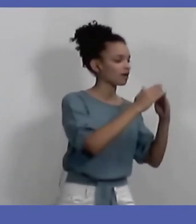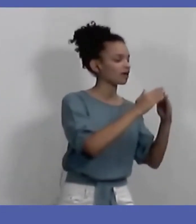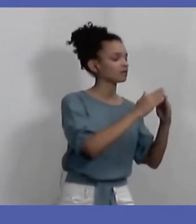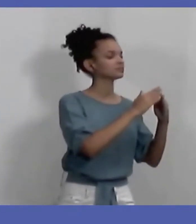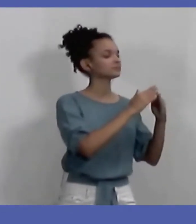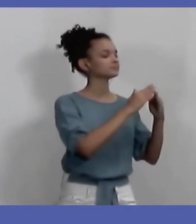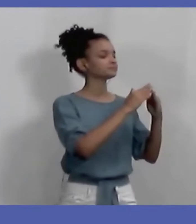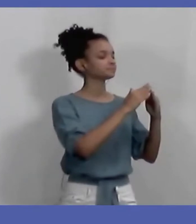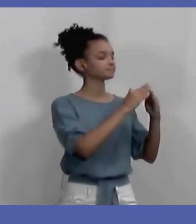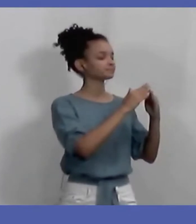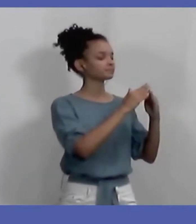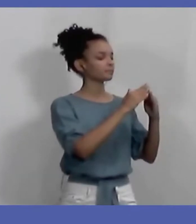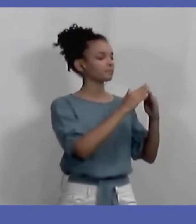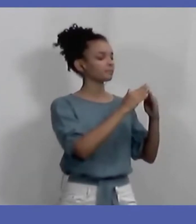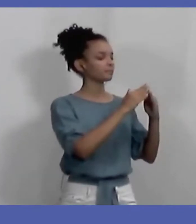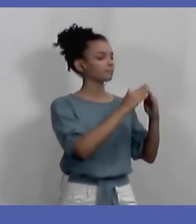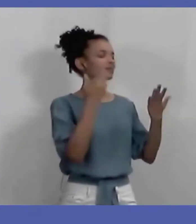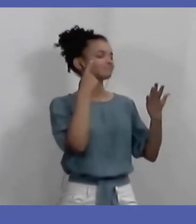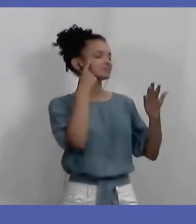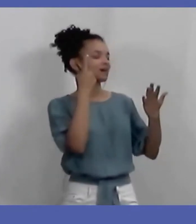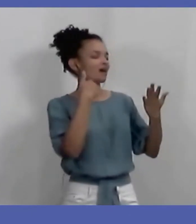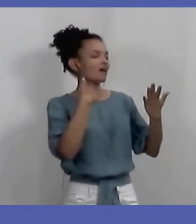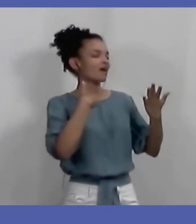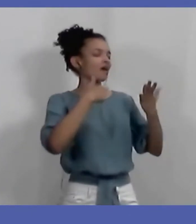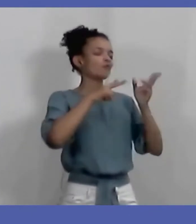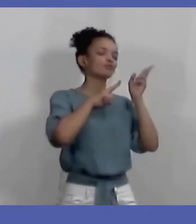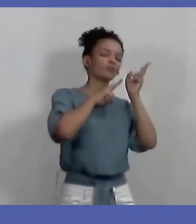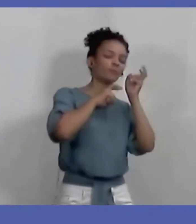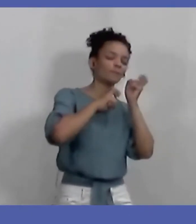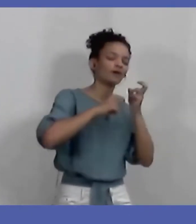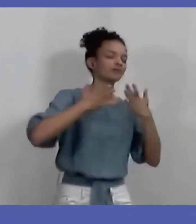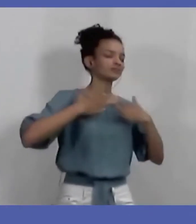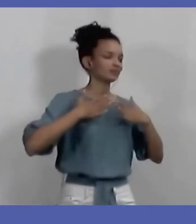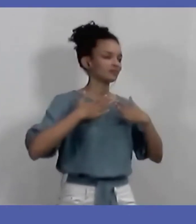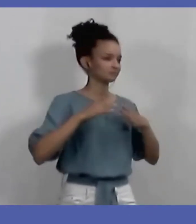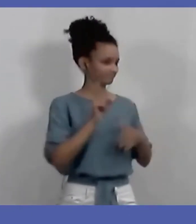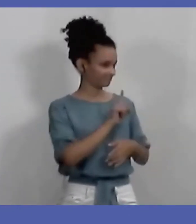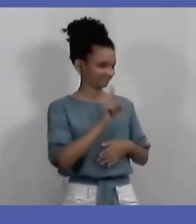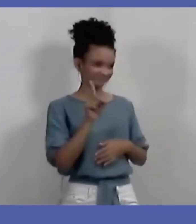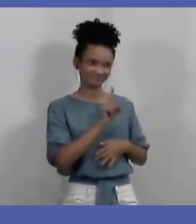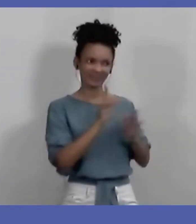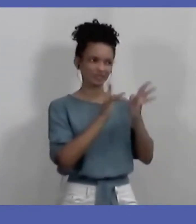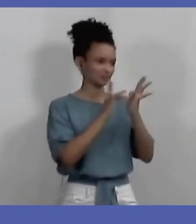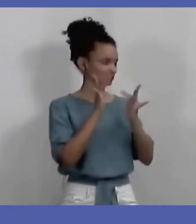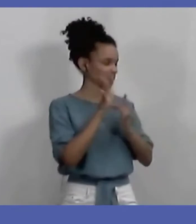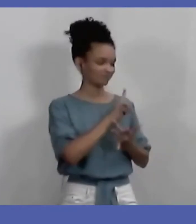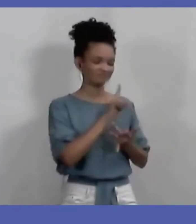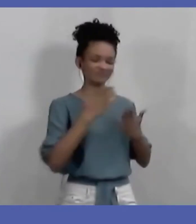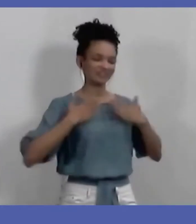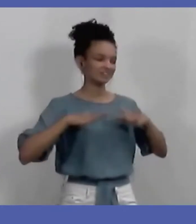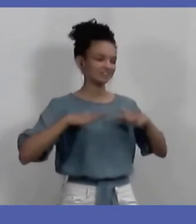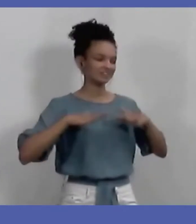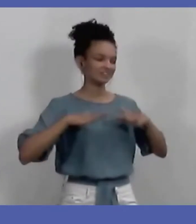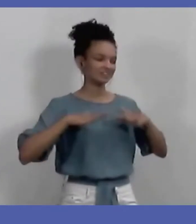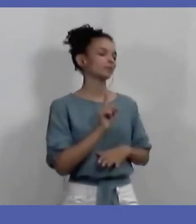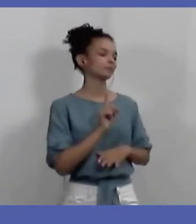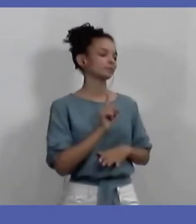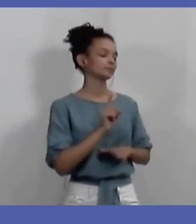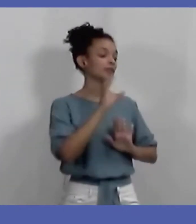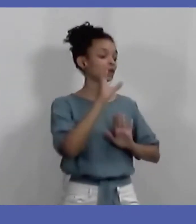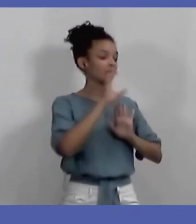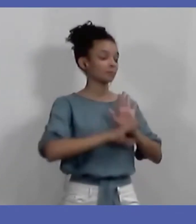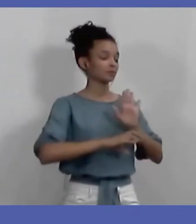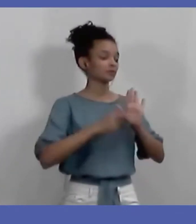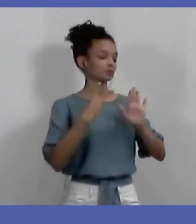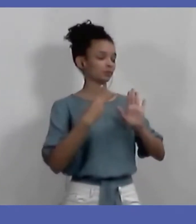aqui, então eu vou sossegar, vou dormir. Mas que nada, irmãos, olha só, capítulo 2 de Marcos.